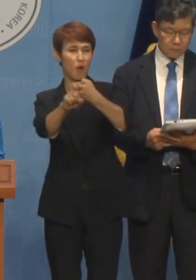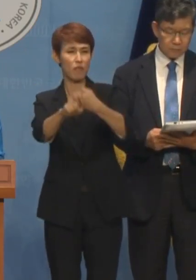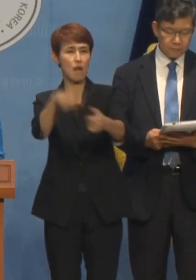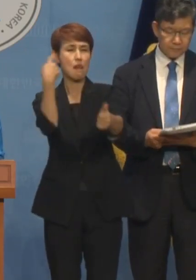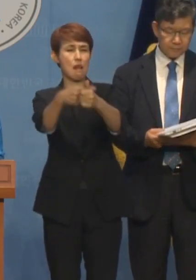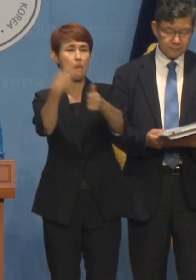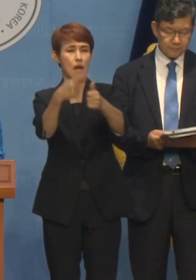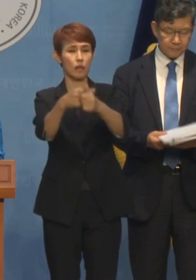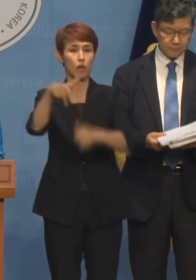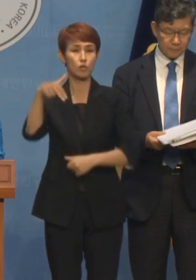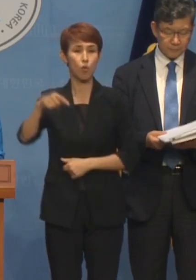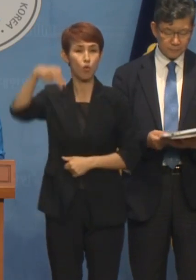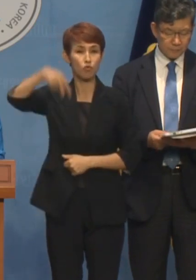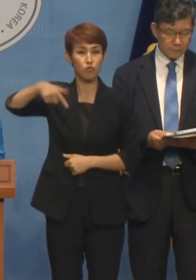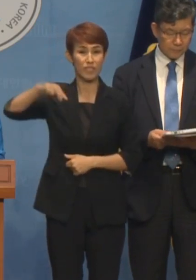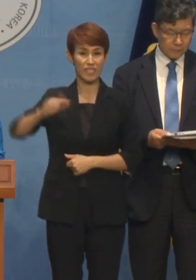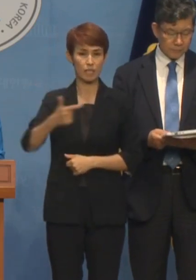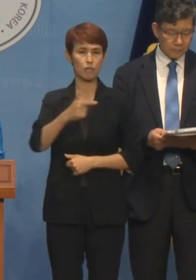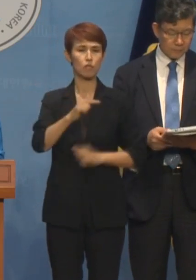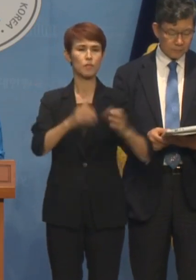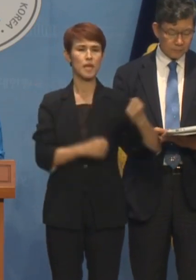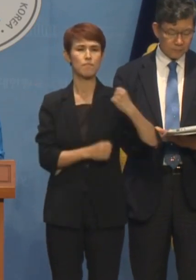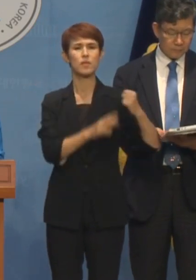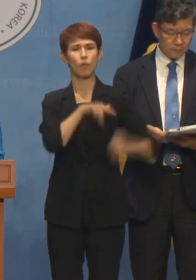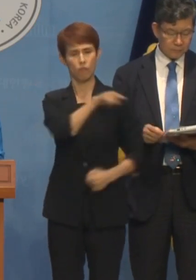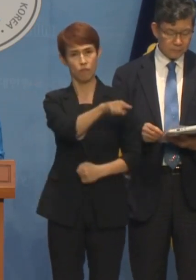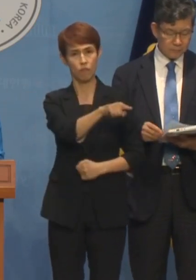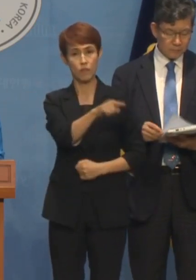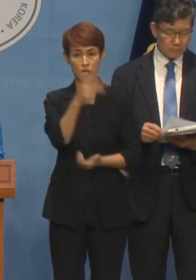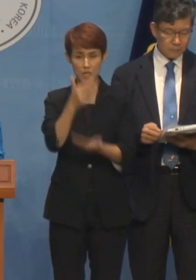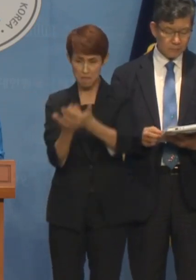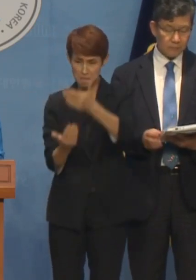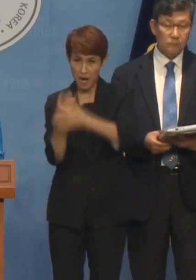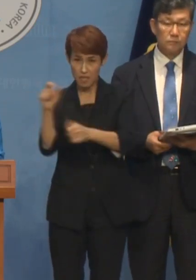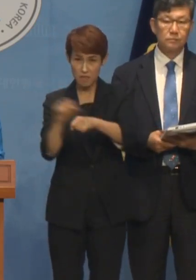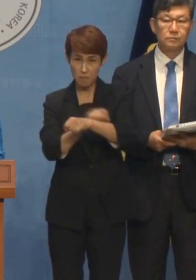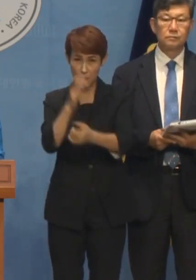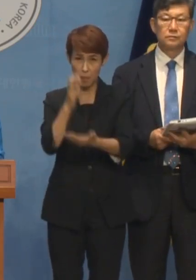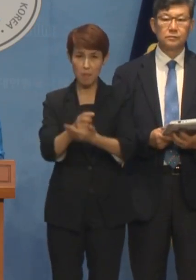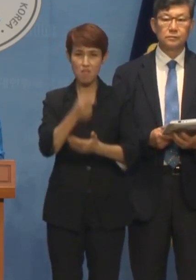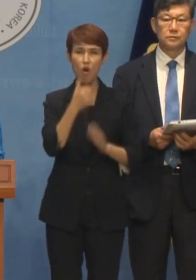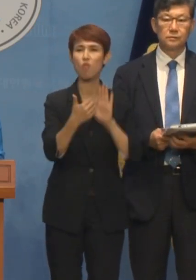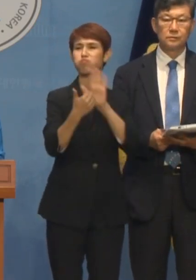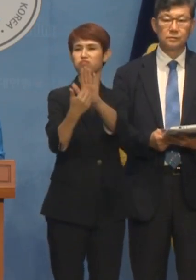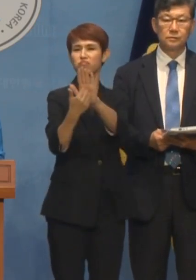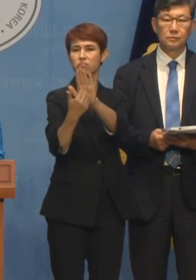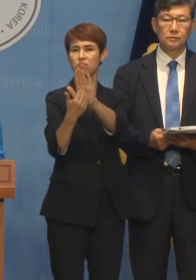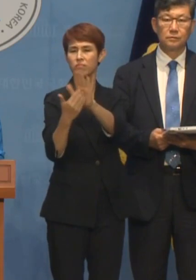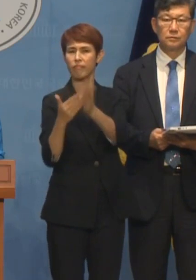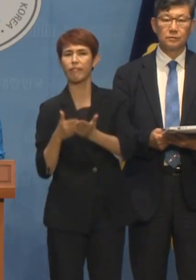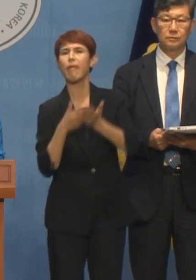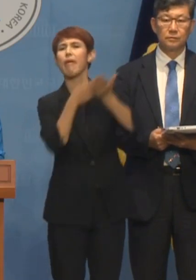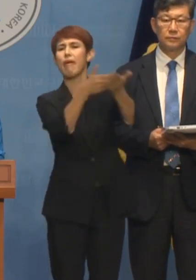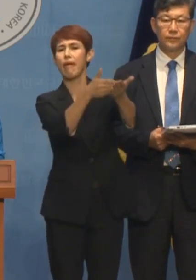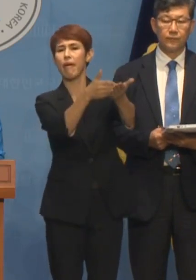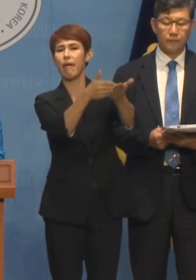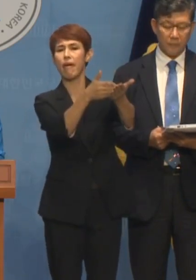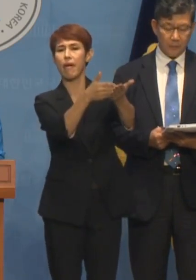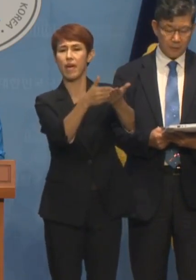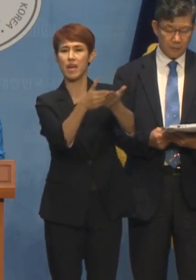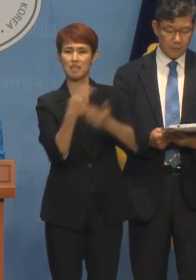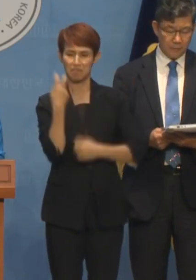조수진 국민의힘 의원, 이태원 참사 특별법의 거부권 행사를 직접 건의하며 진상규명을